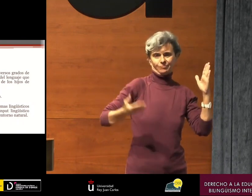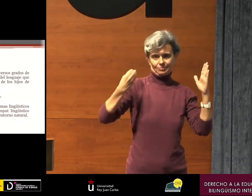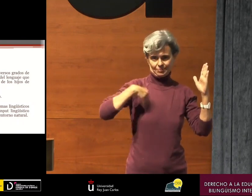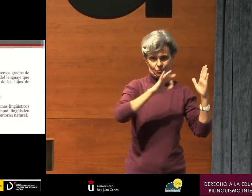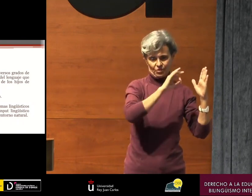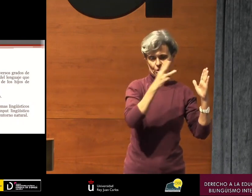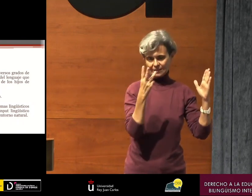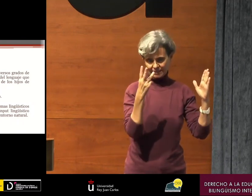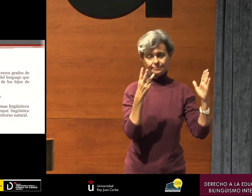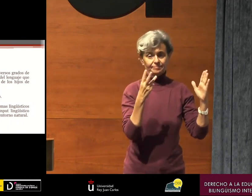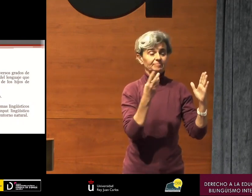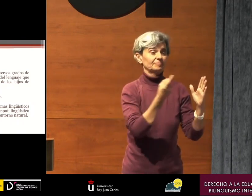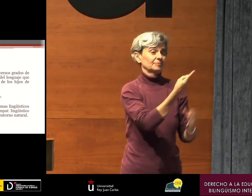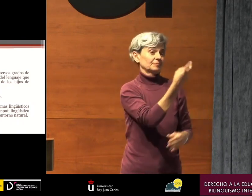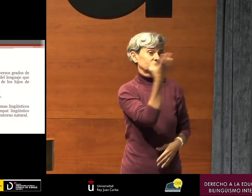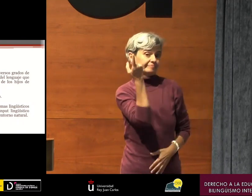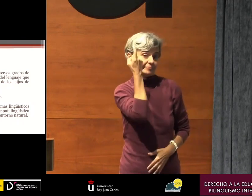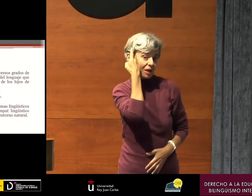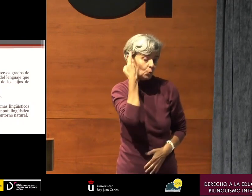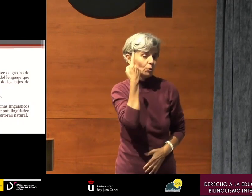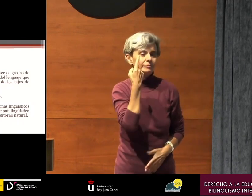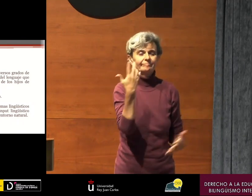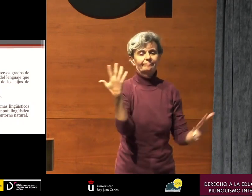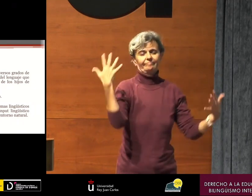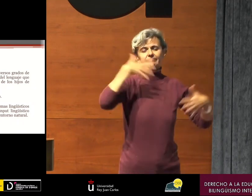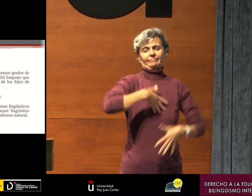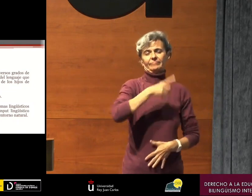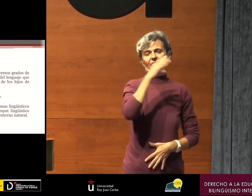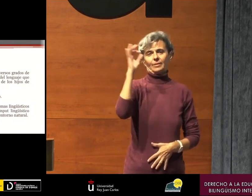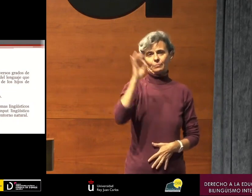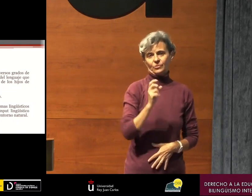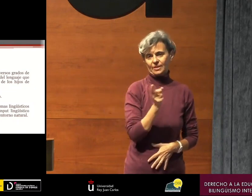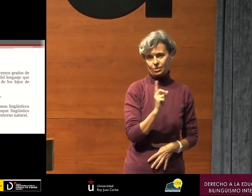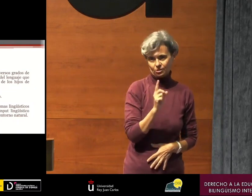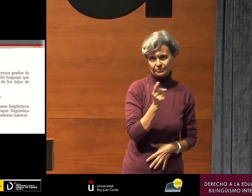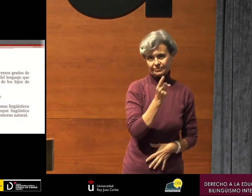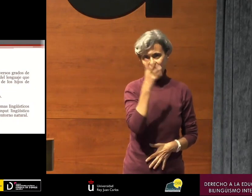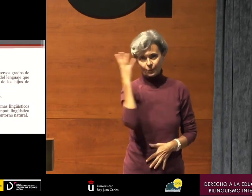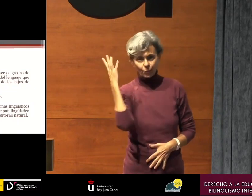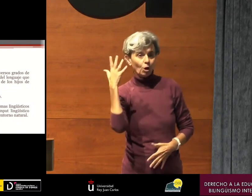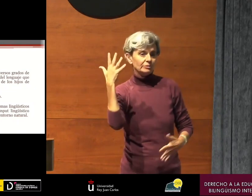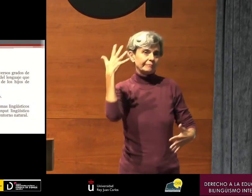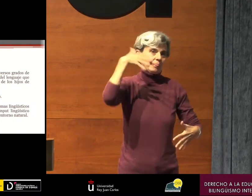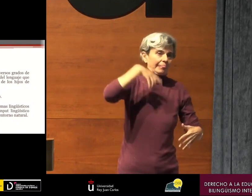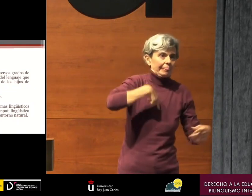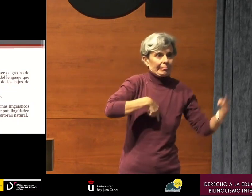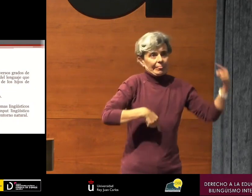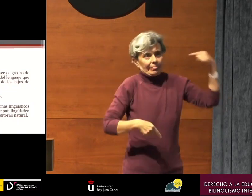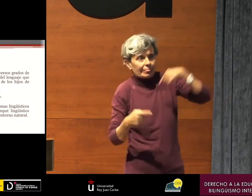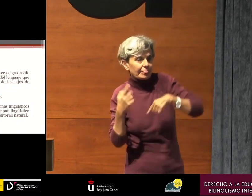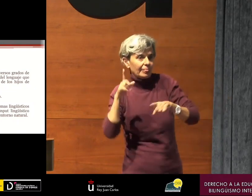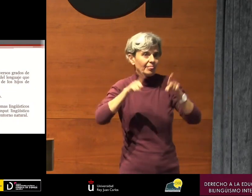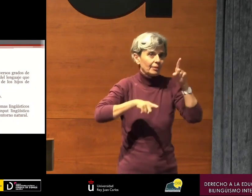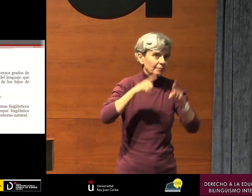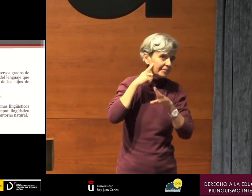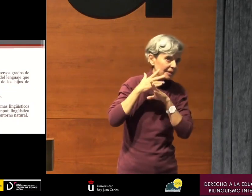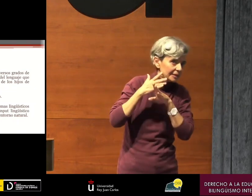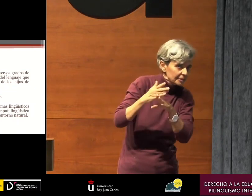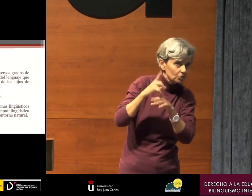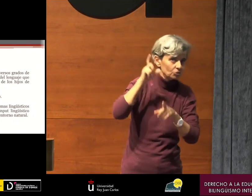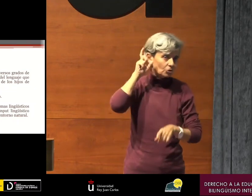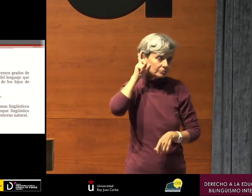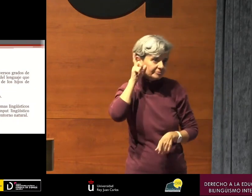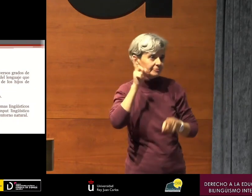etapas críticas de adquisición del lenguaje de 0 a 3, en la que en esa etapa